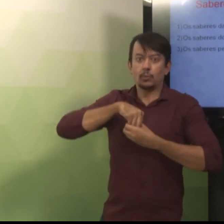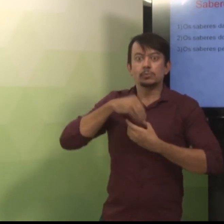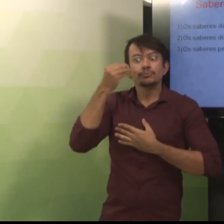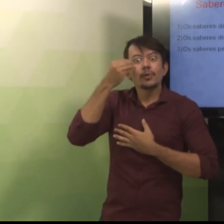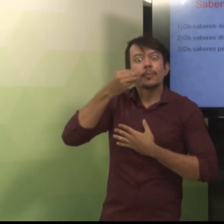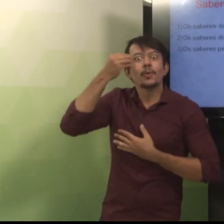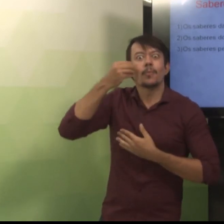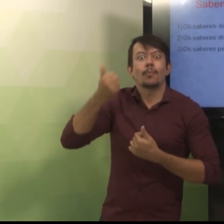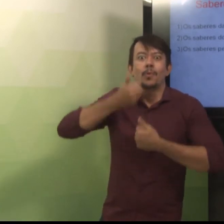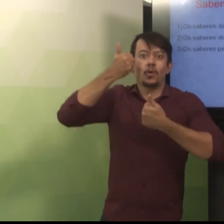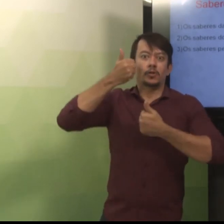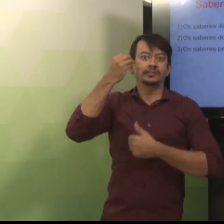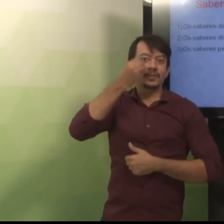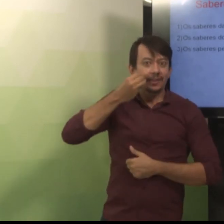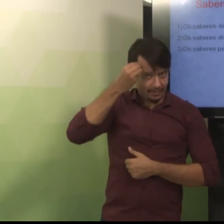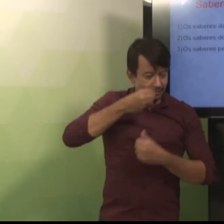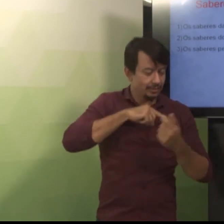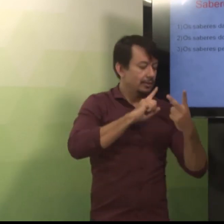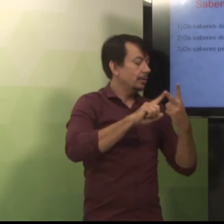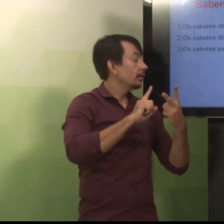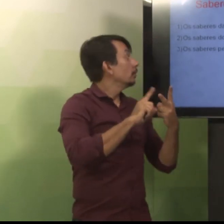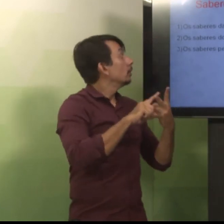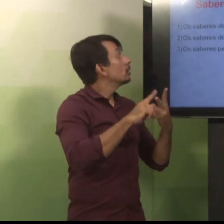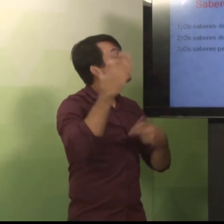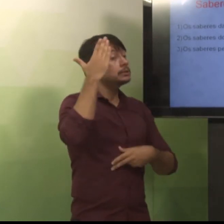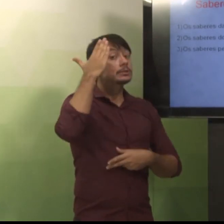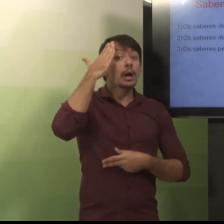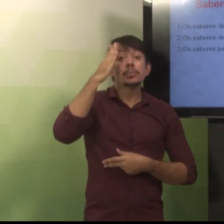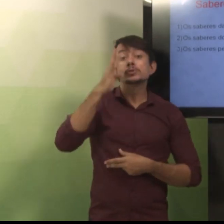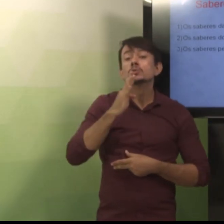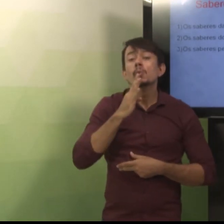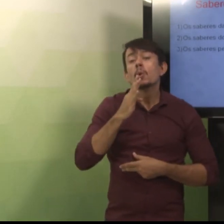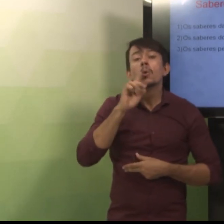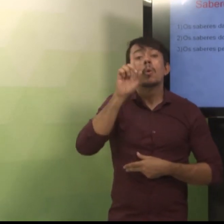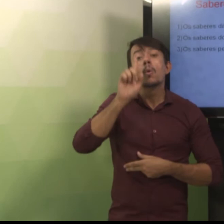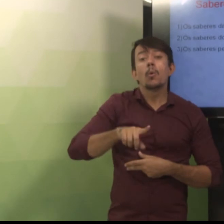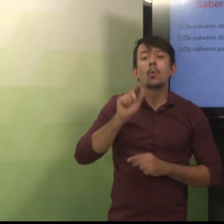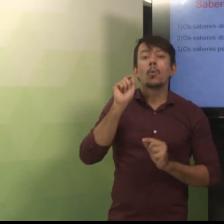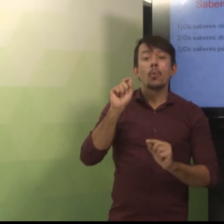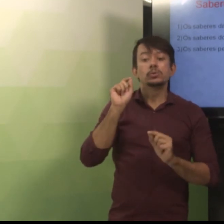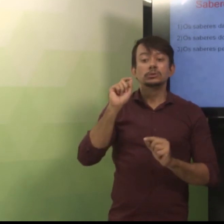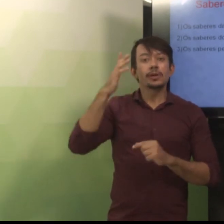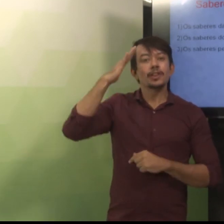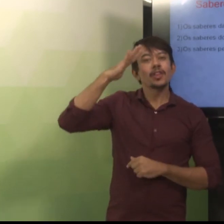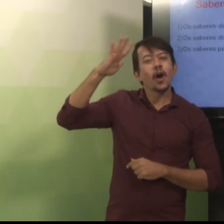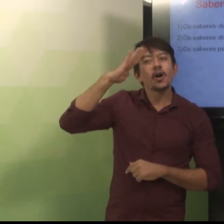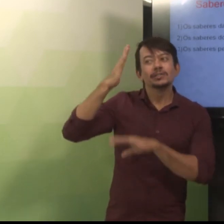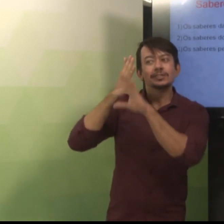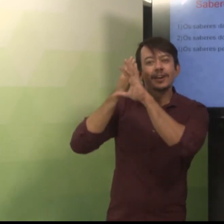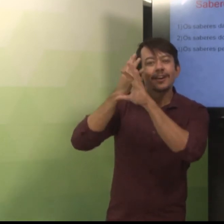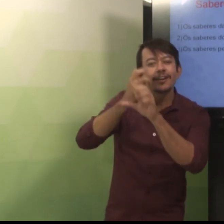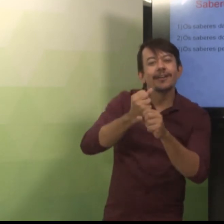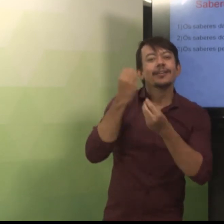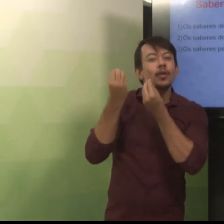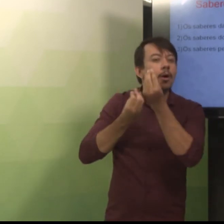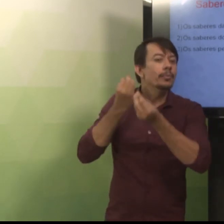minha experiência. Os saberes do conhecimento está relacionado à teoria. Isso é